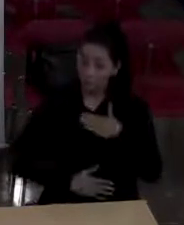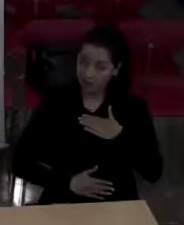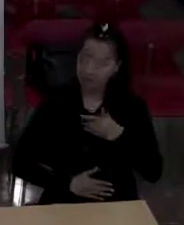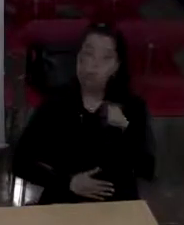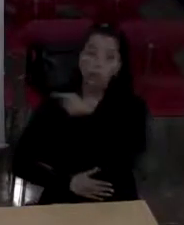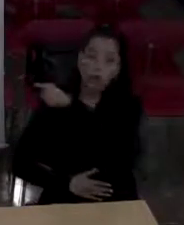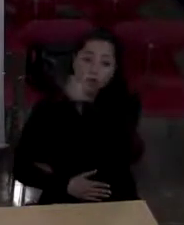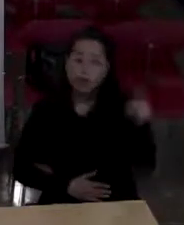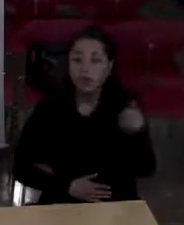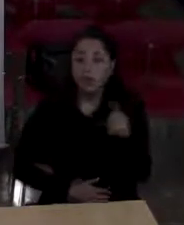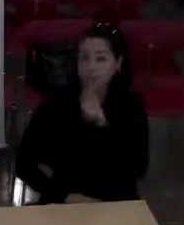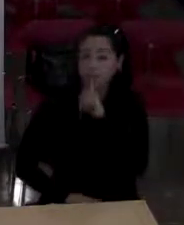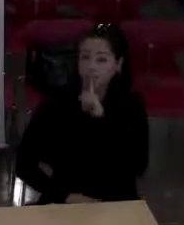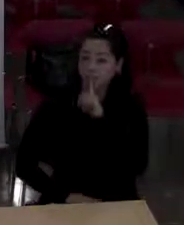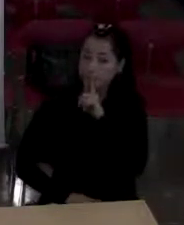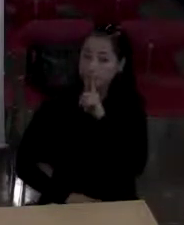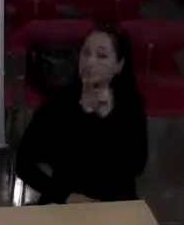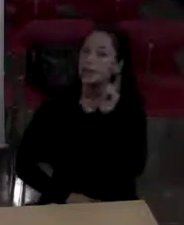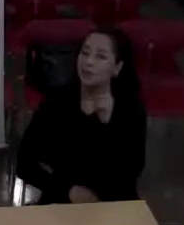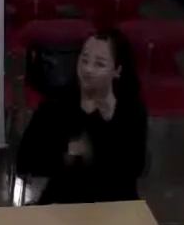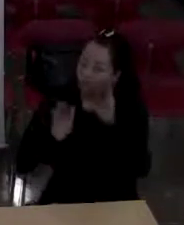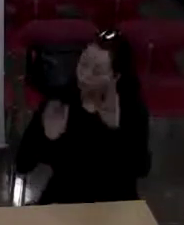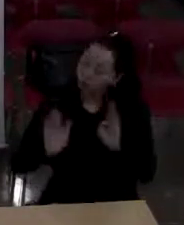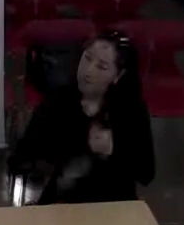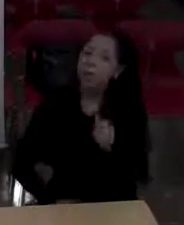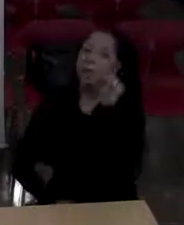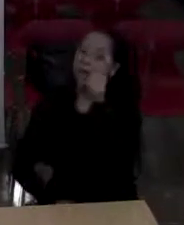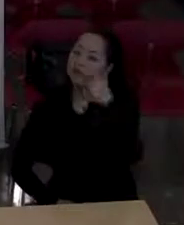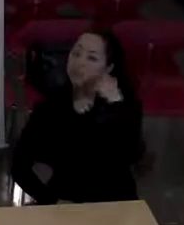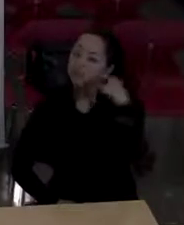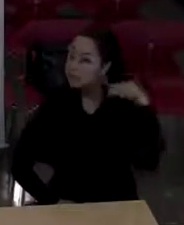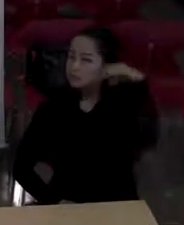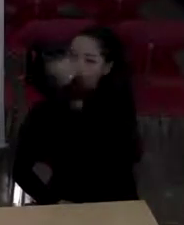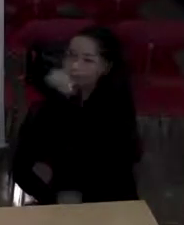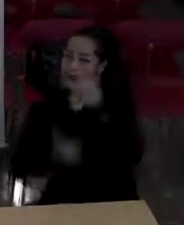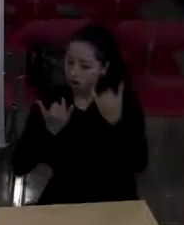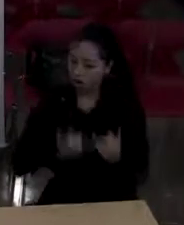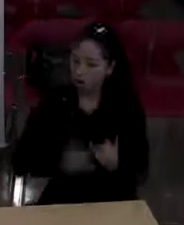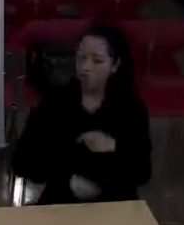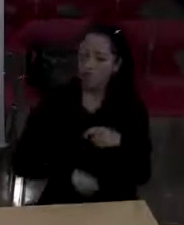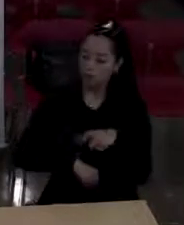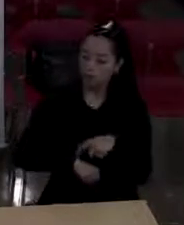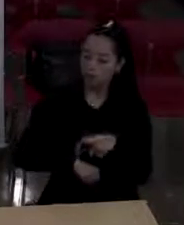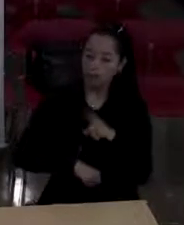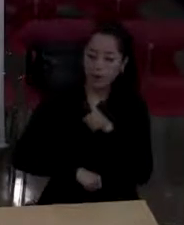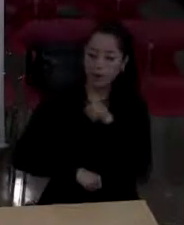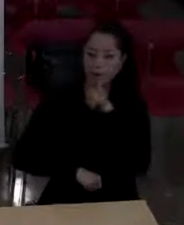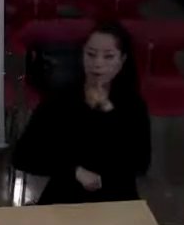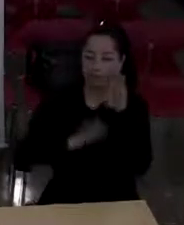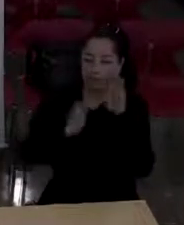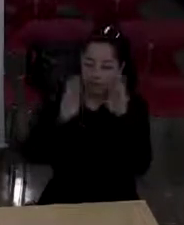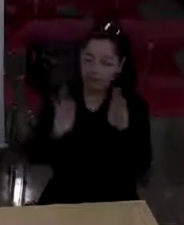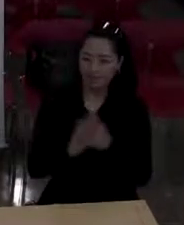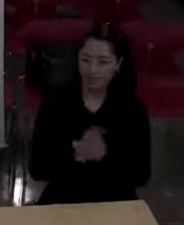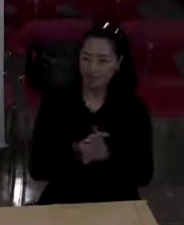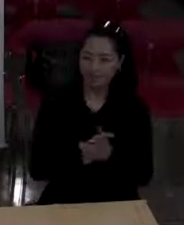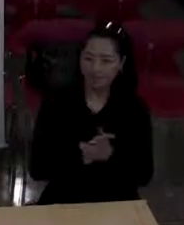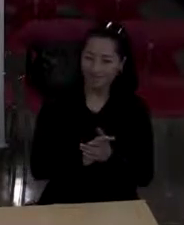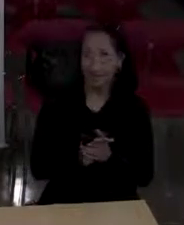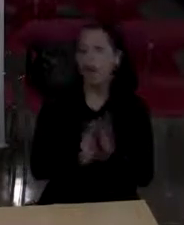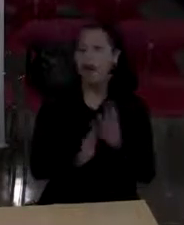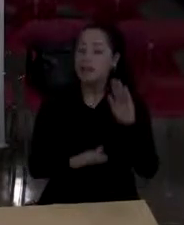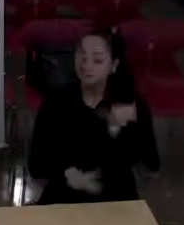tendremos un espacio de pronto de preguntas y serán ustedes los que van a preguntar. Esto no lo aprenden ustedes en este momento,